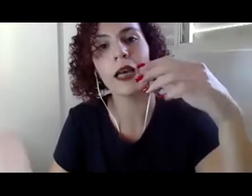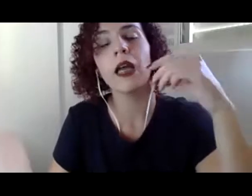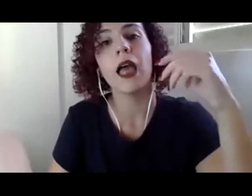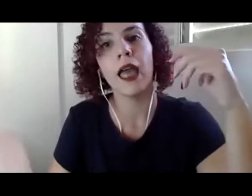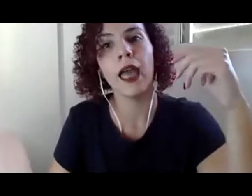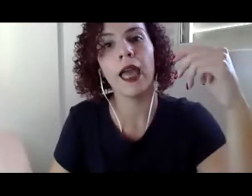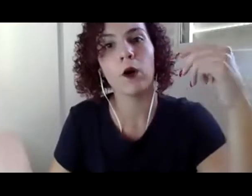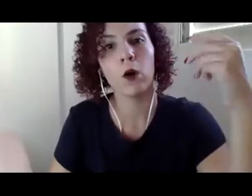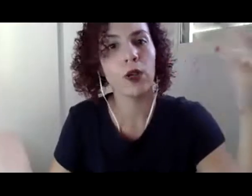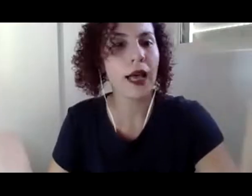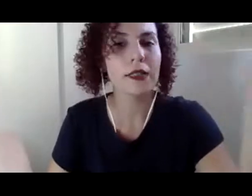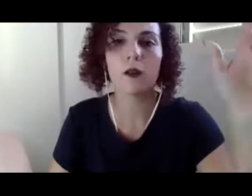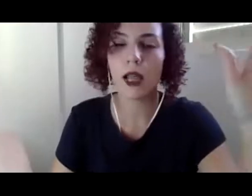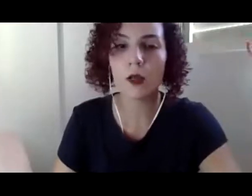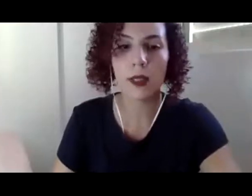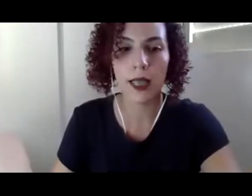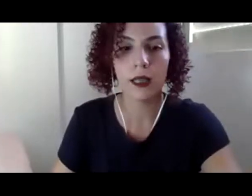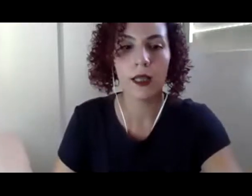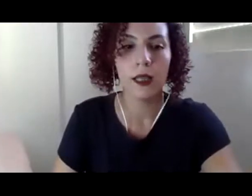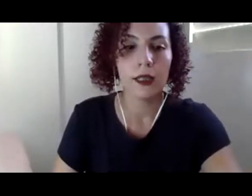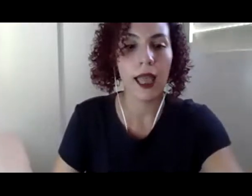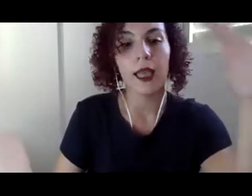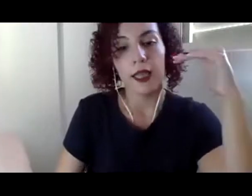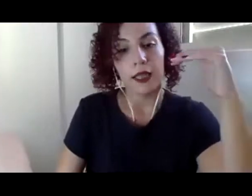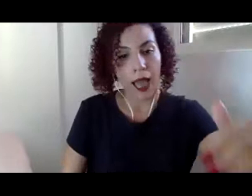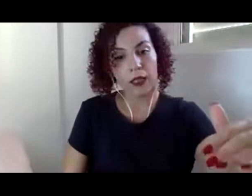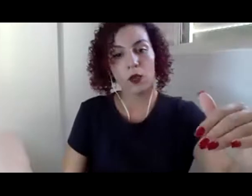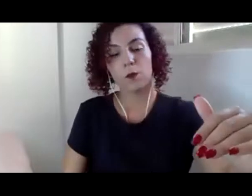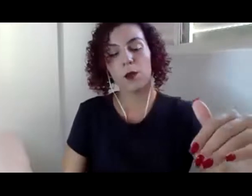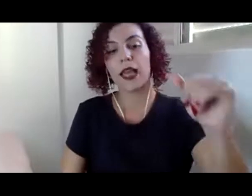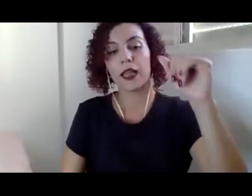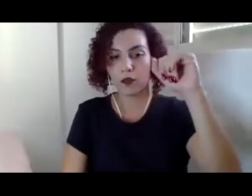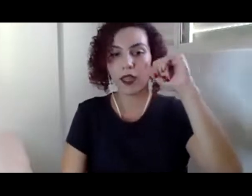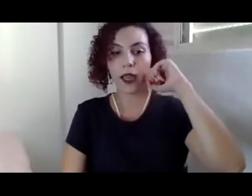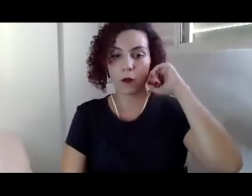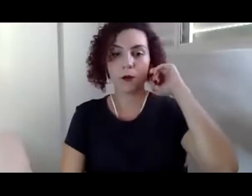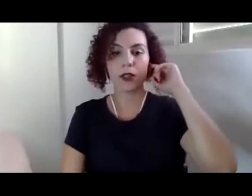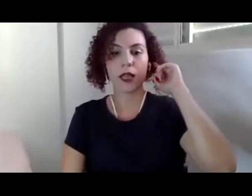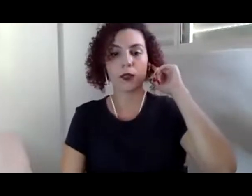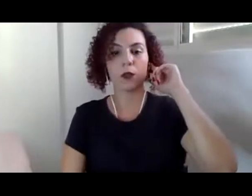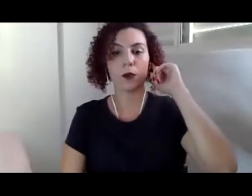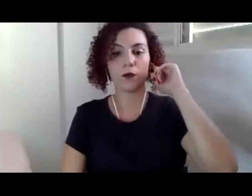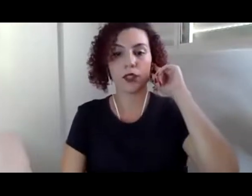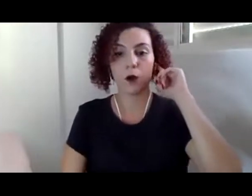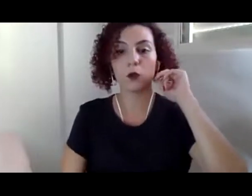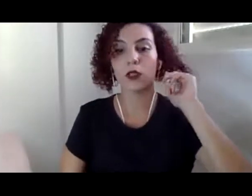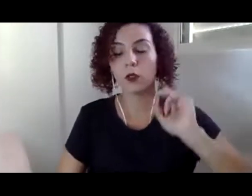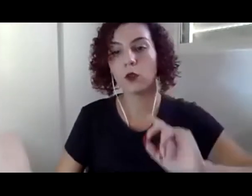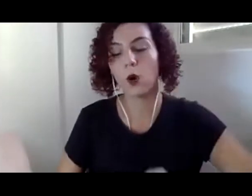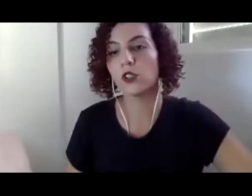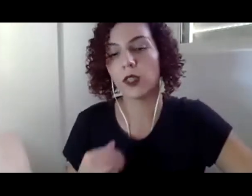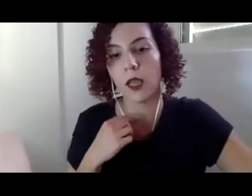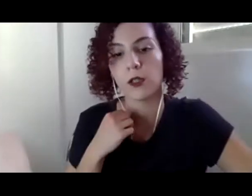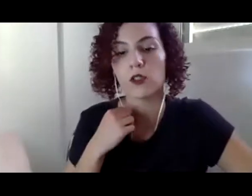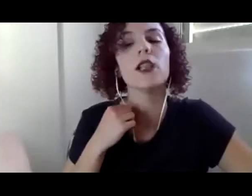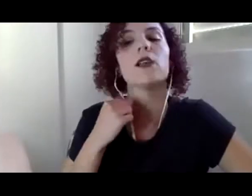ter comunicação na língua dele, né? E aí, em 2010, vem a regulamentação da profissão do